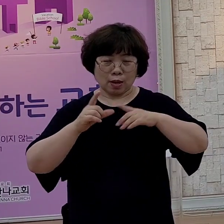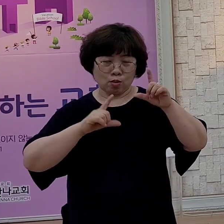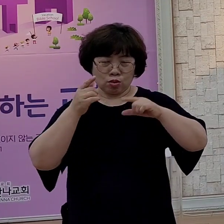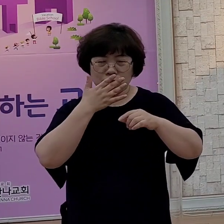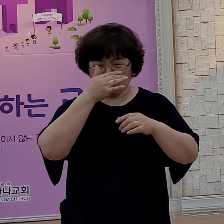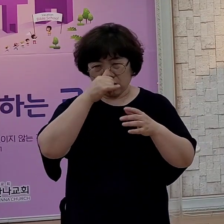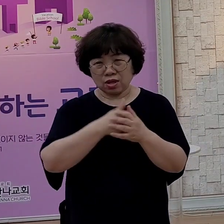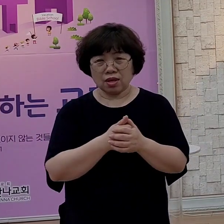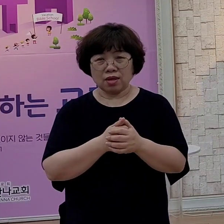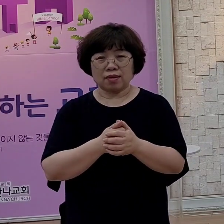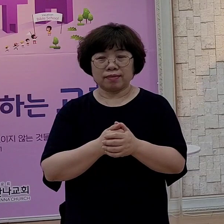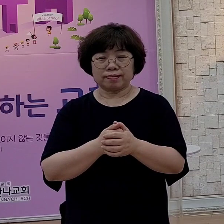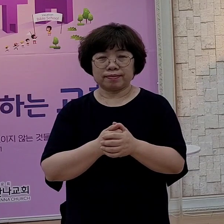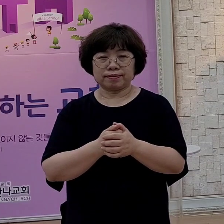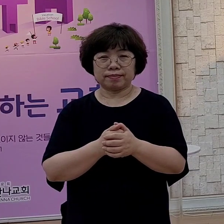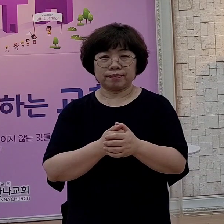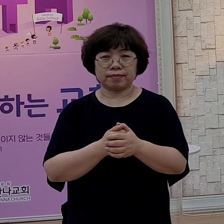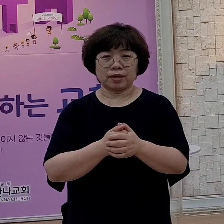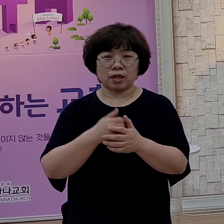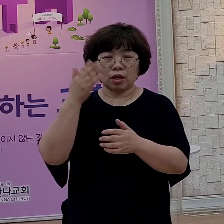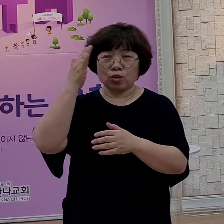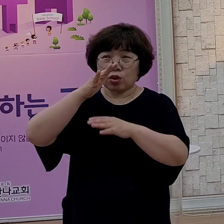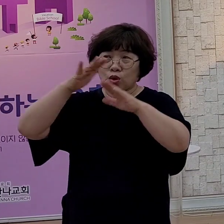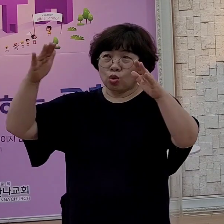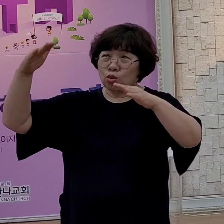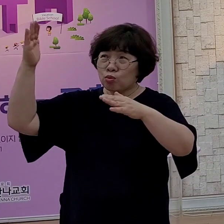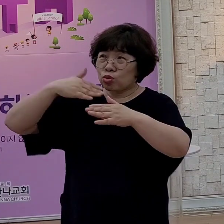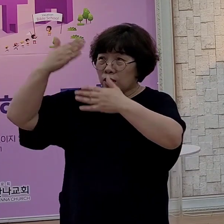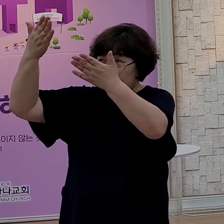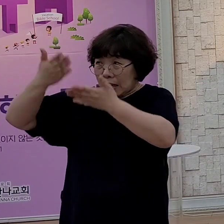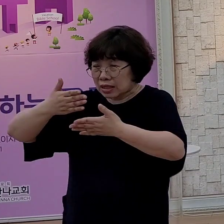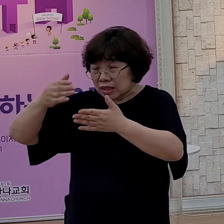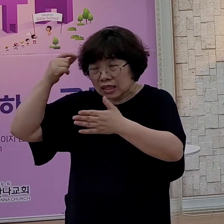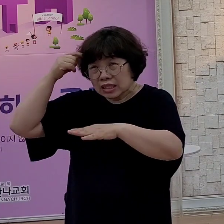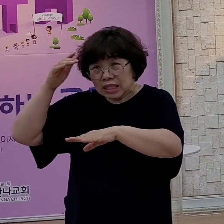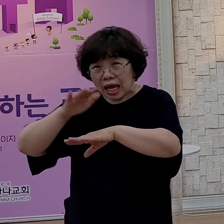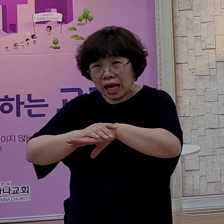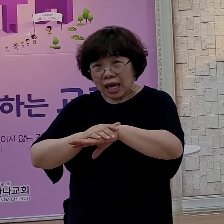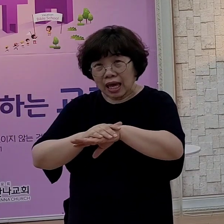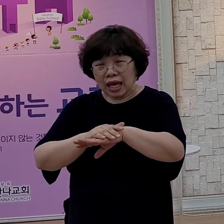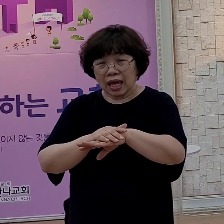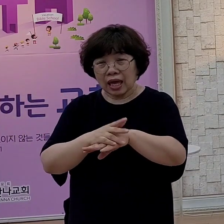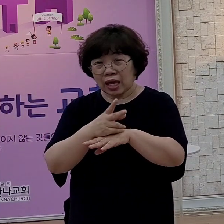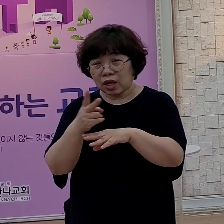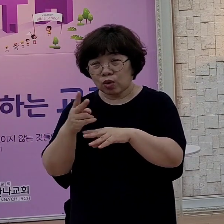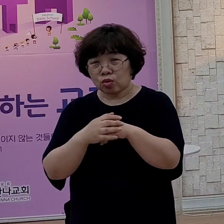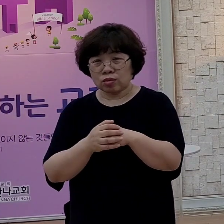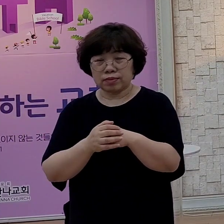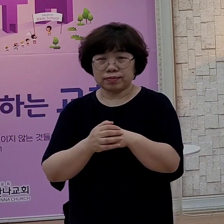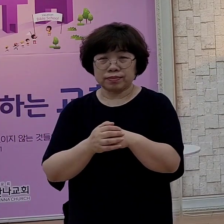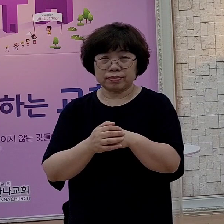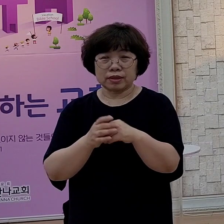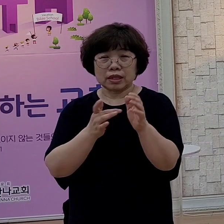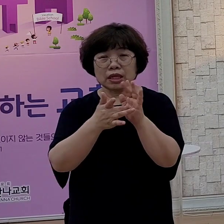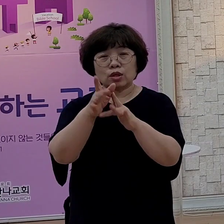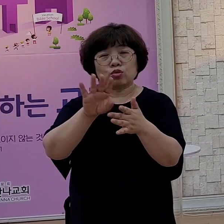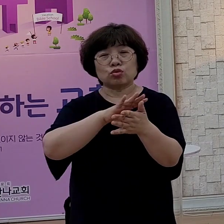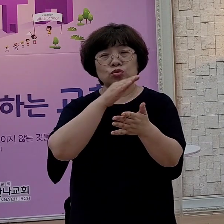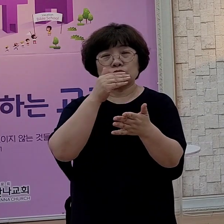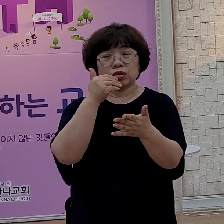우리가 오늘 함께 나눈 이 위로부터의 지혜, 여러분 이 지혜는 궁극적으로